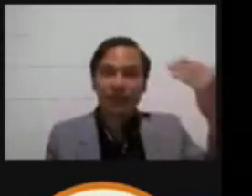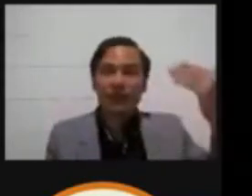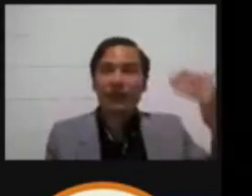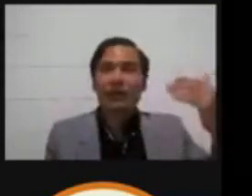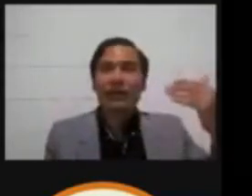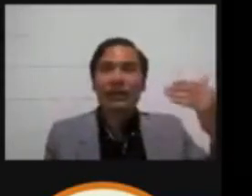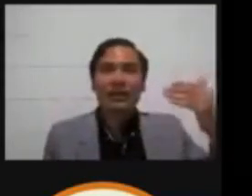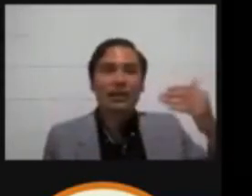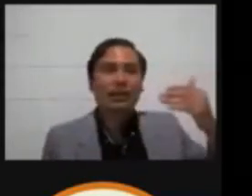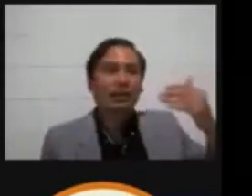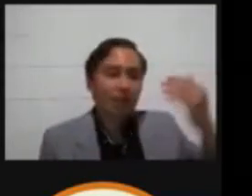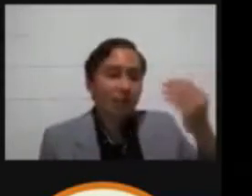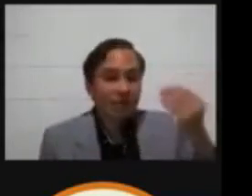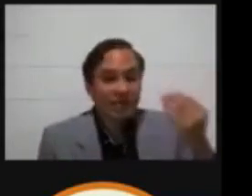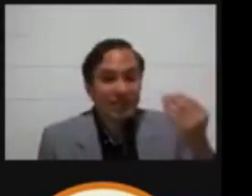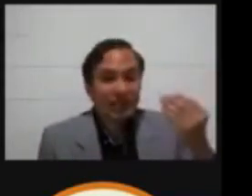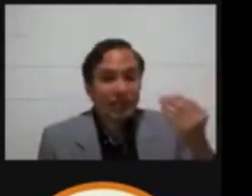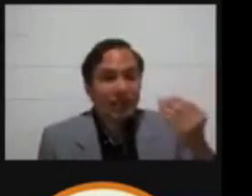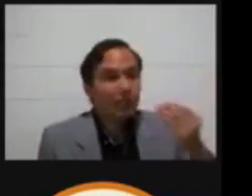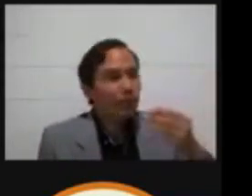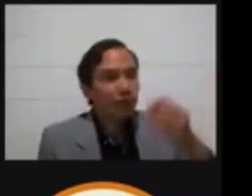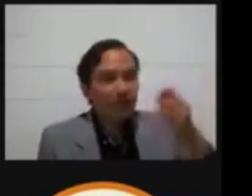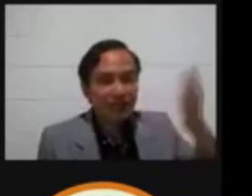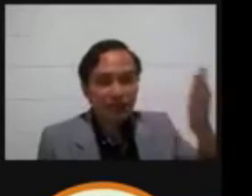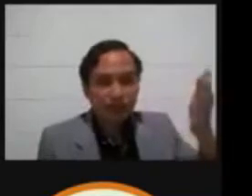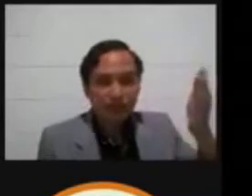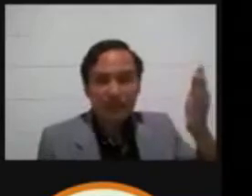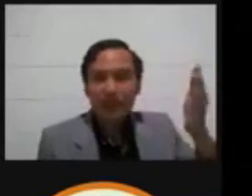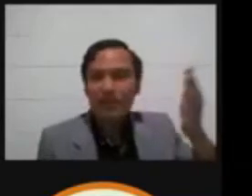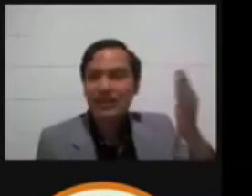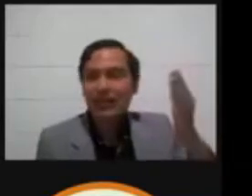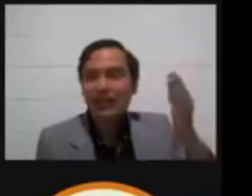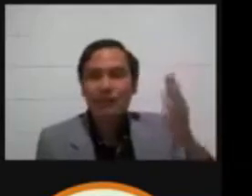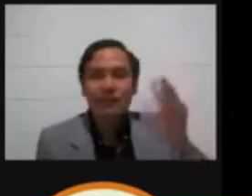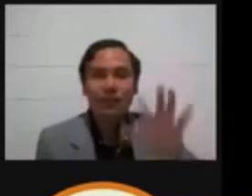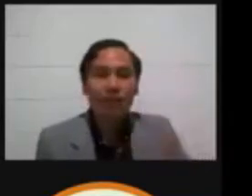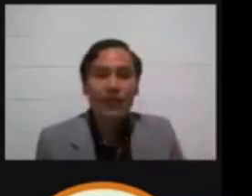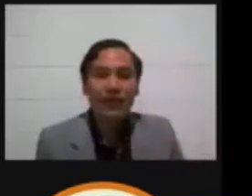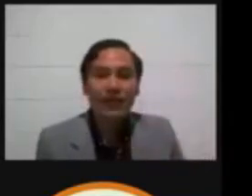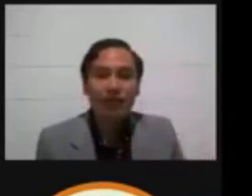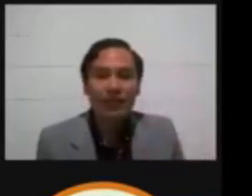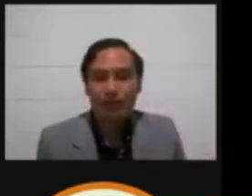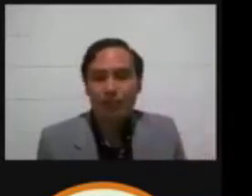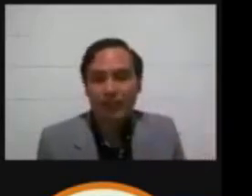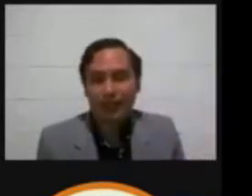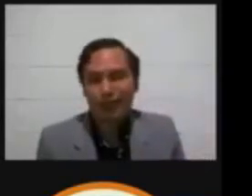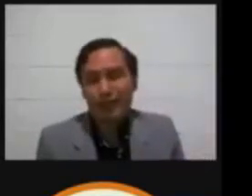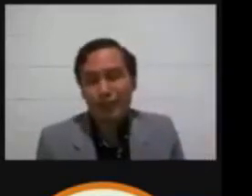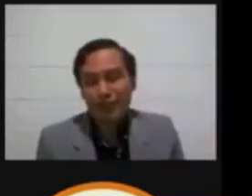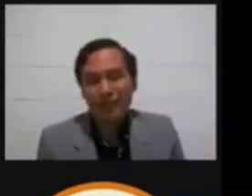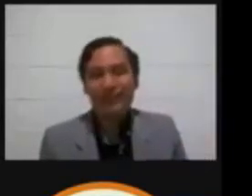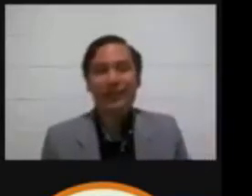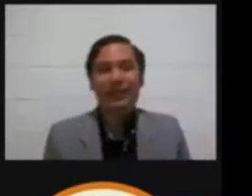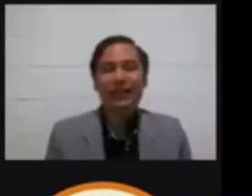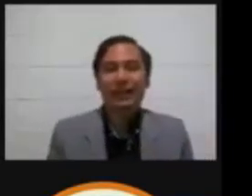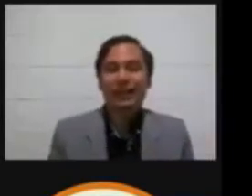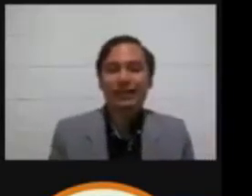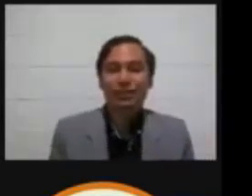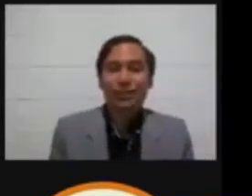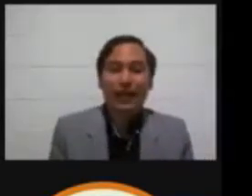donde si ya pudiera, y una persona en silla de ruedas buscó el instituto que estaba más cerca, pero le dijeron que no era